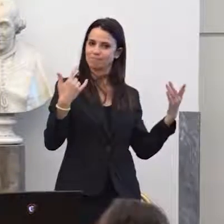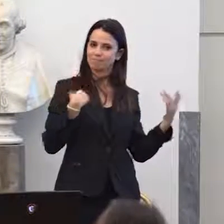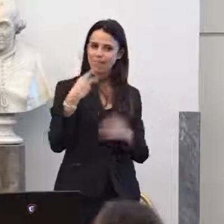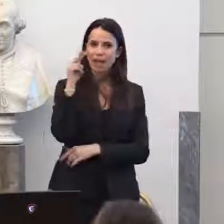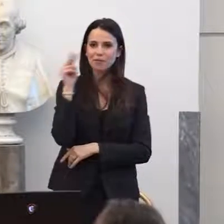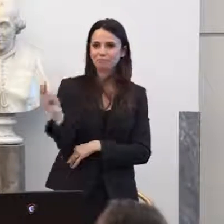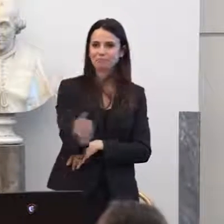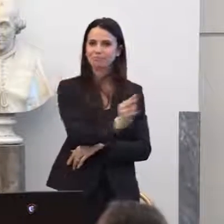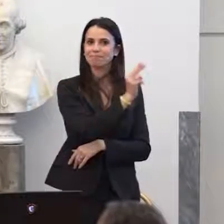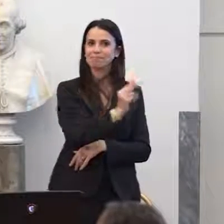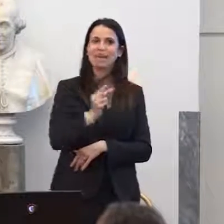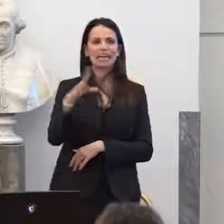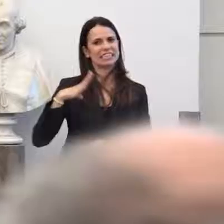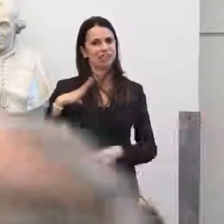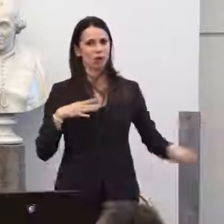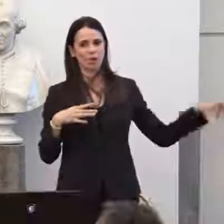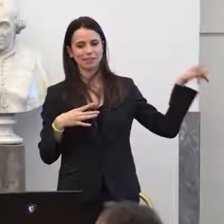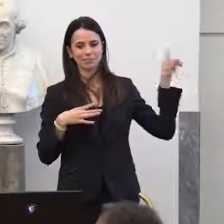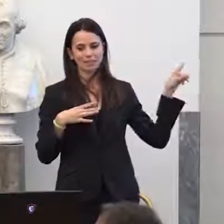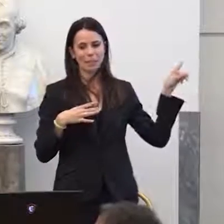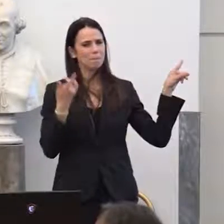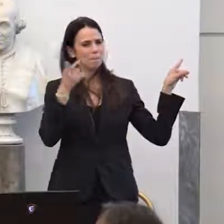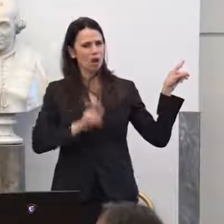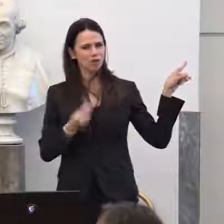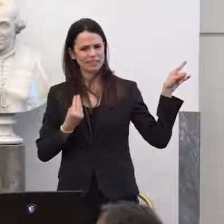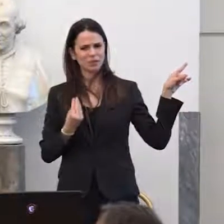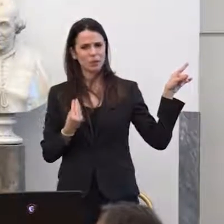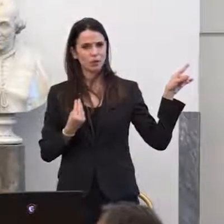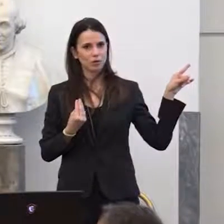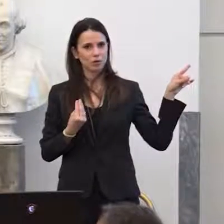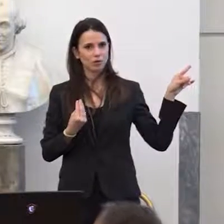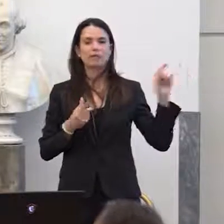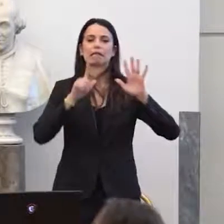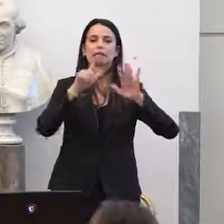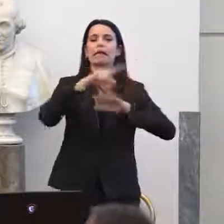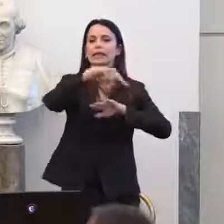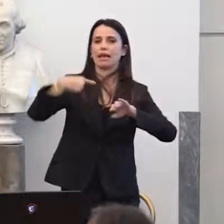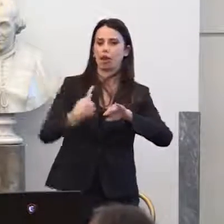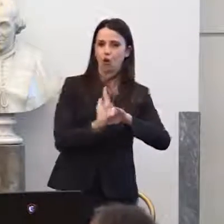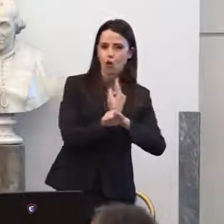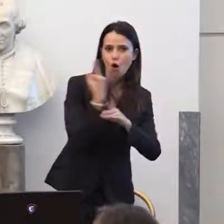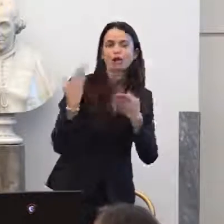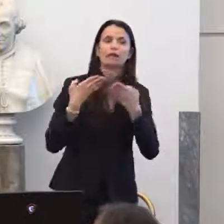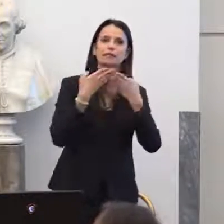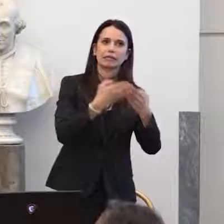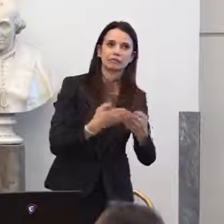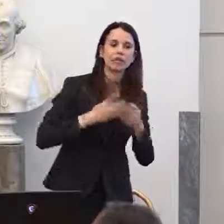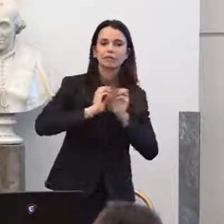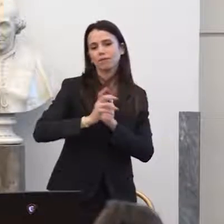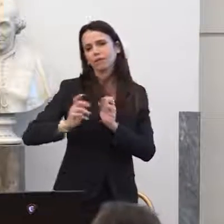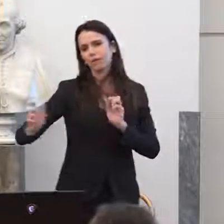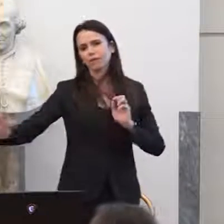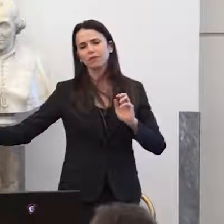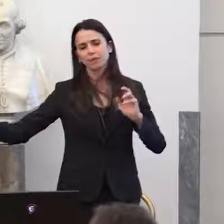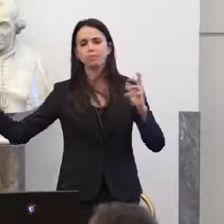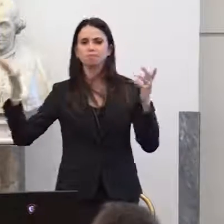signore. Perché? Perché se vogliamo arrivare dopo 7 ore di assistenza al giorno a Santa Lucia, eccetera, eccetera, ad avere magari